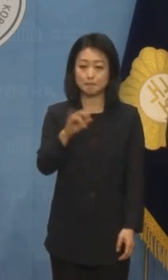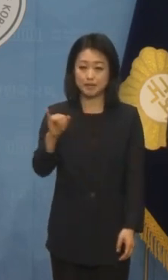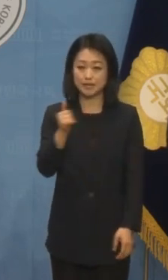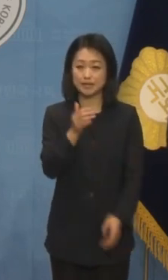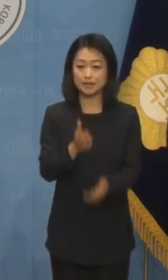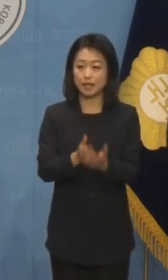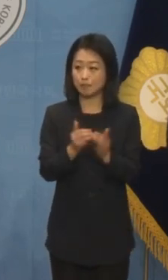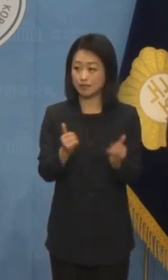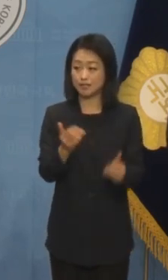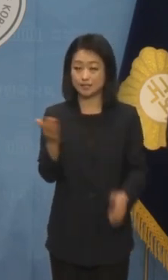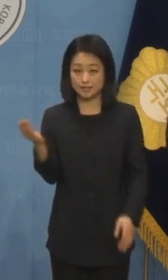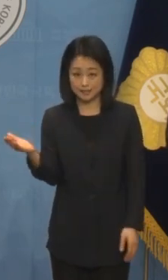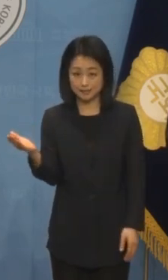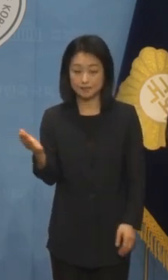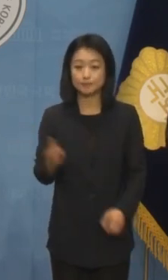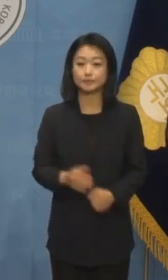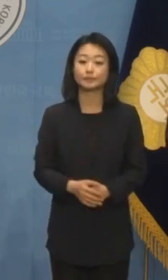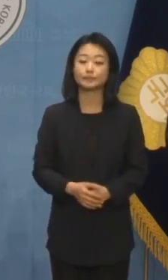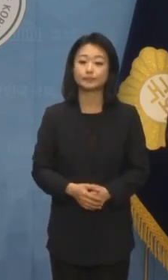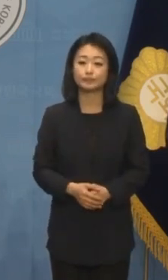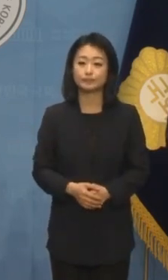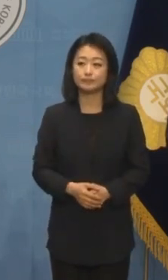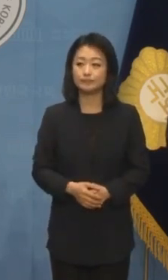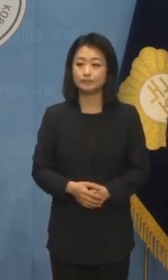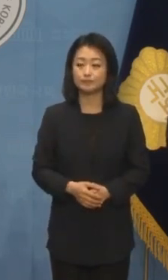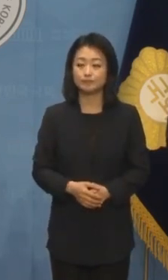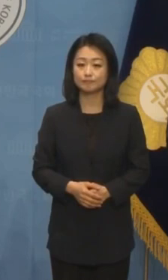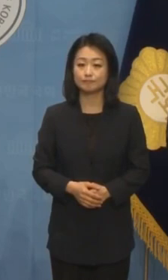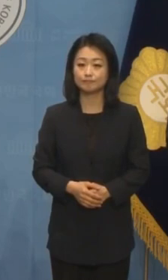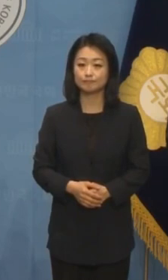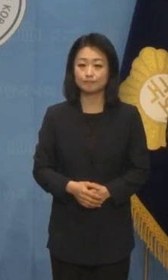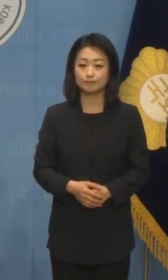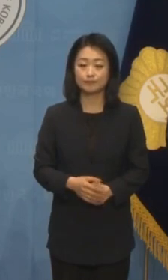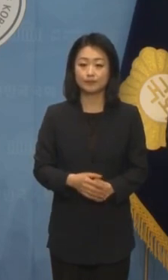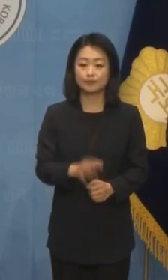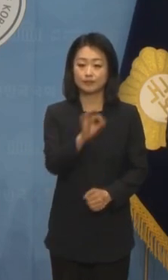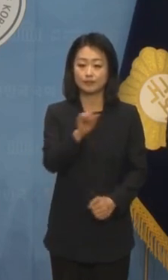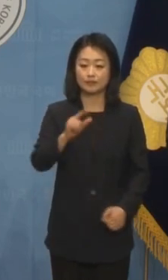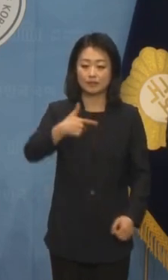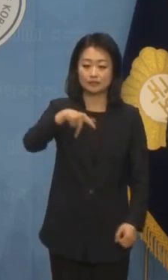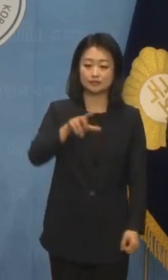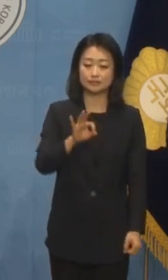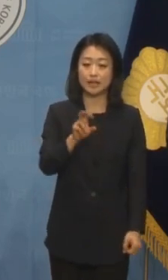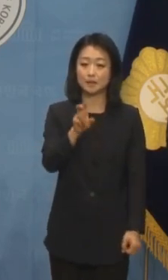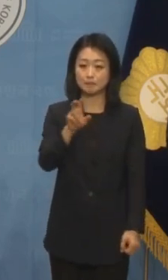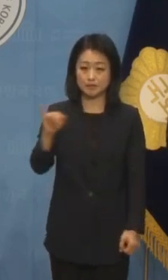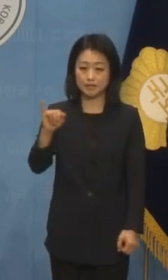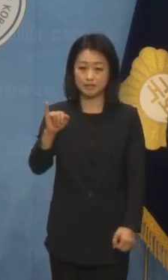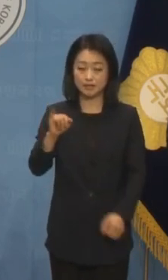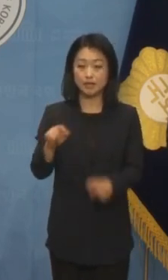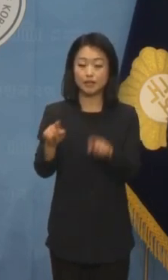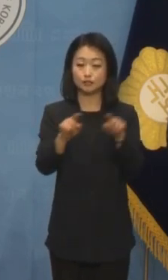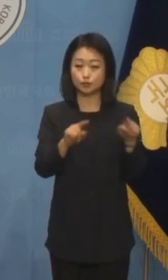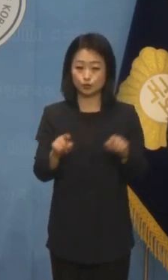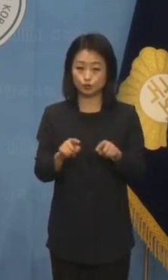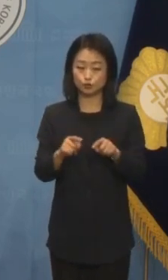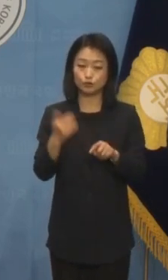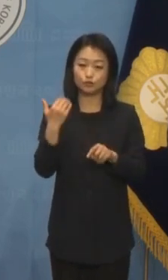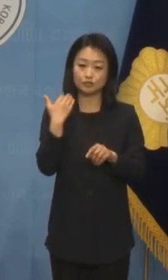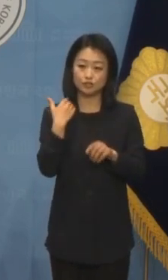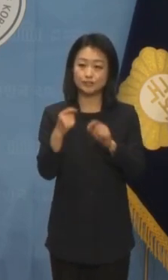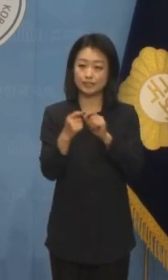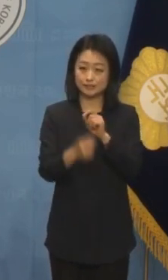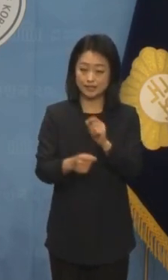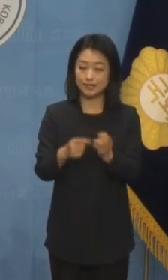원내대변인 참석했습니다. 첫 번째 발언입니다. 안상미 전세 사기 전국대책위원회 공동위원장의